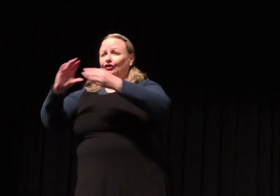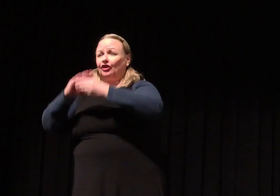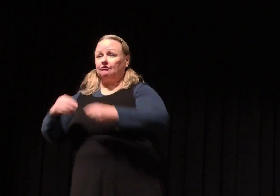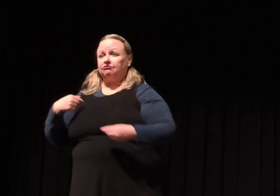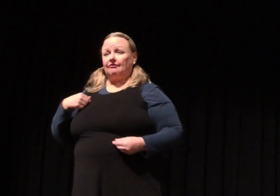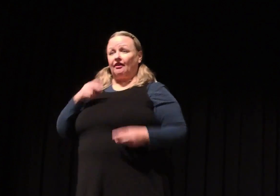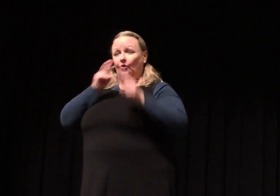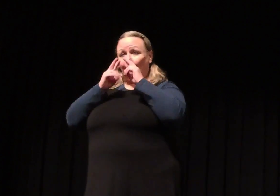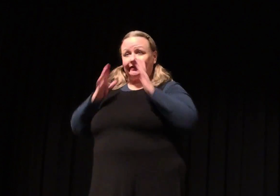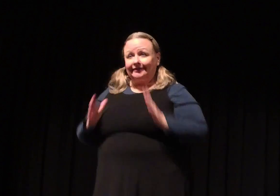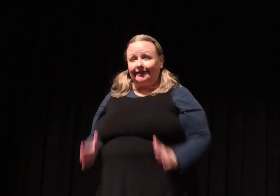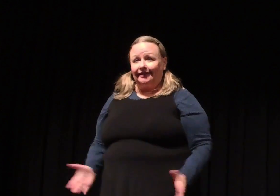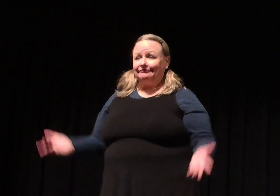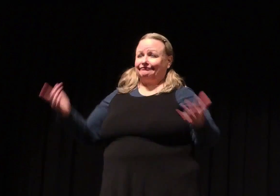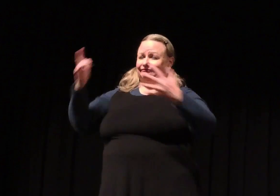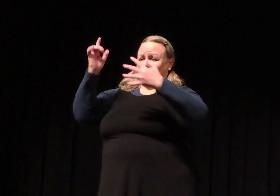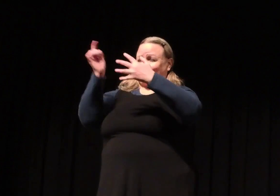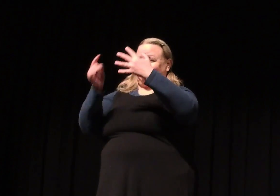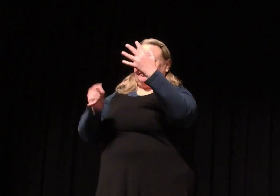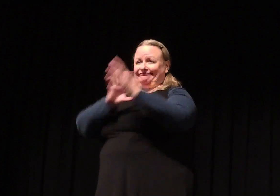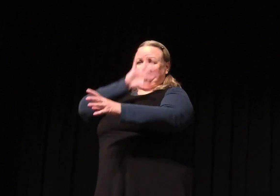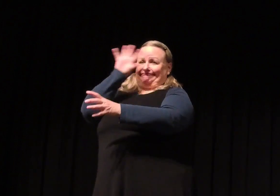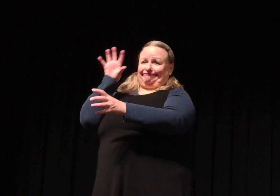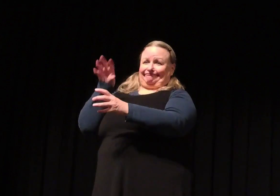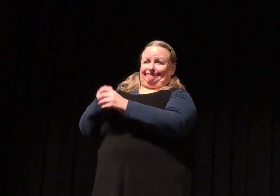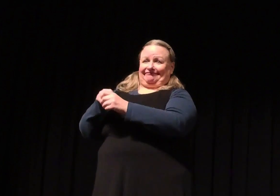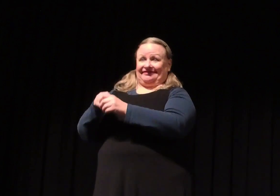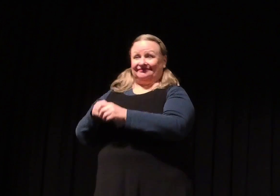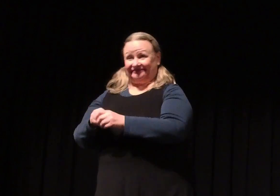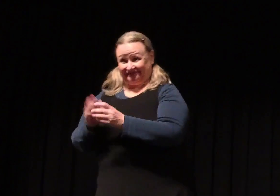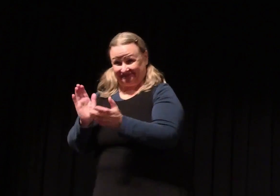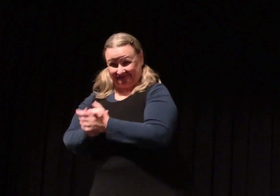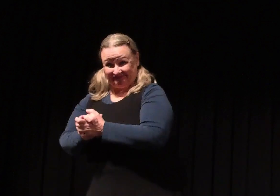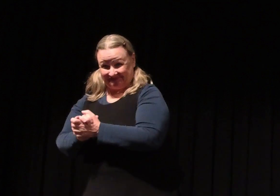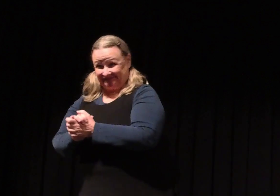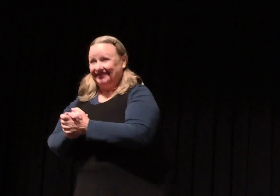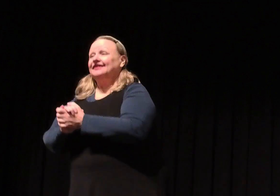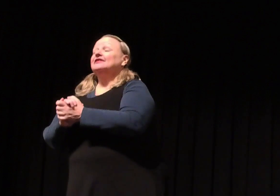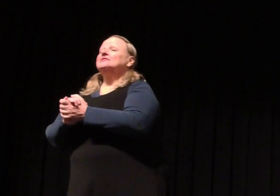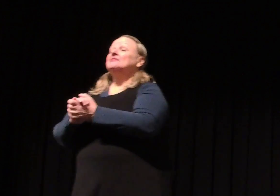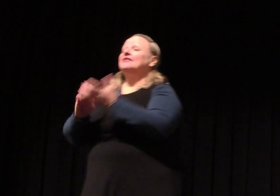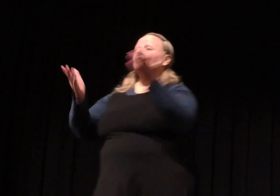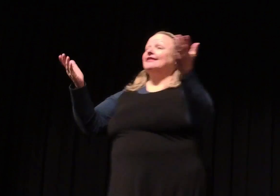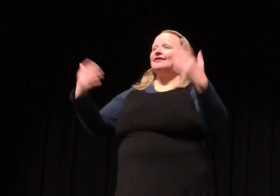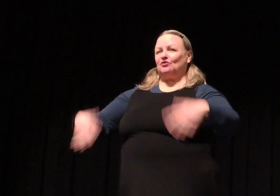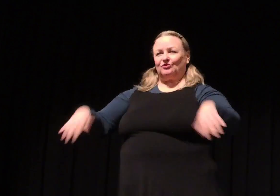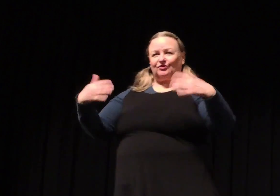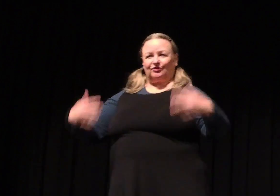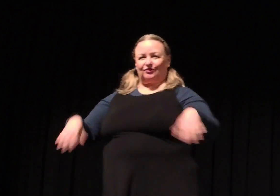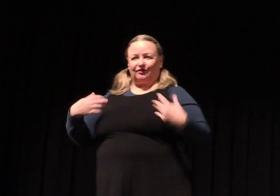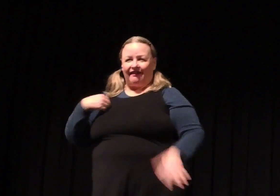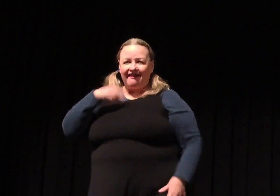des chansons, des histoires, je suis aussi comédienne, alors je suis artiste dans tous les sens.